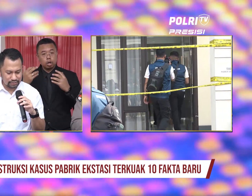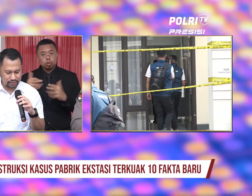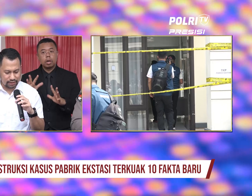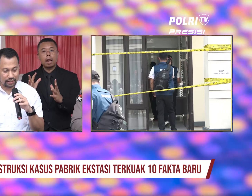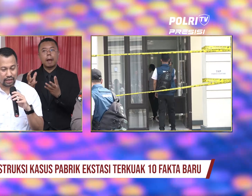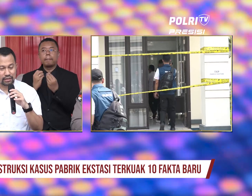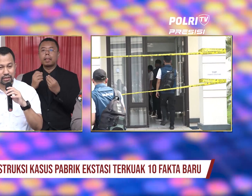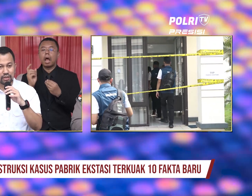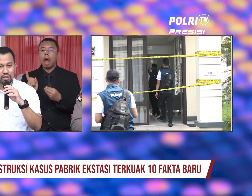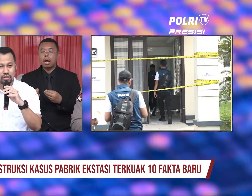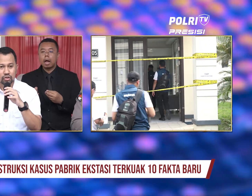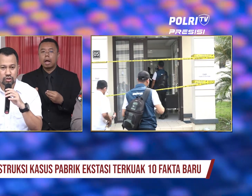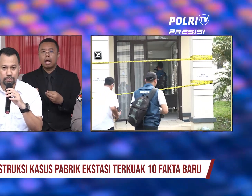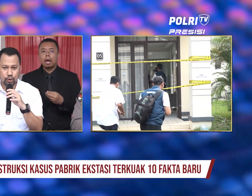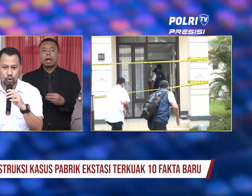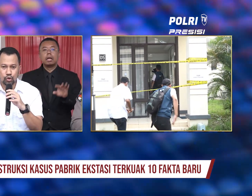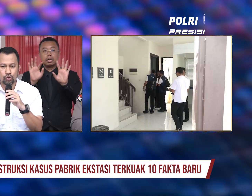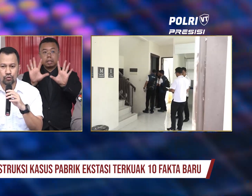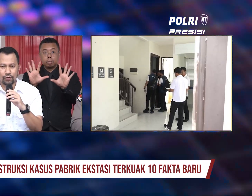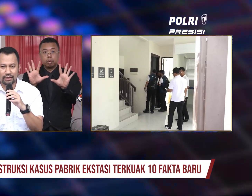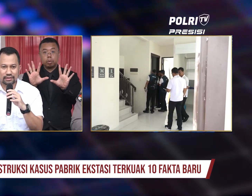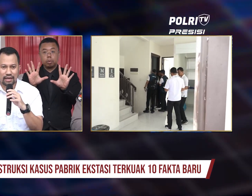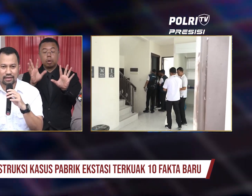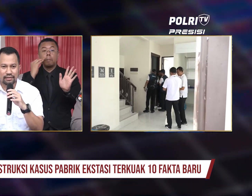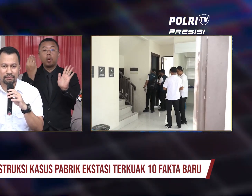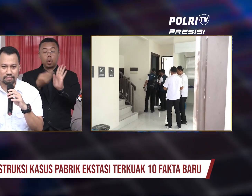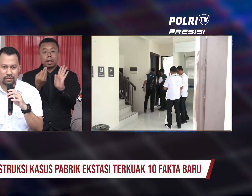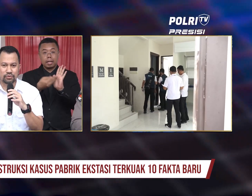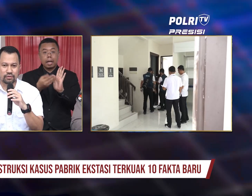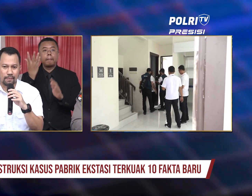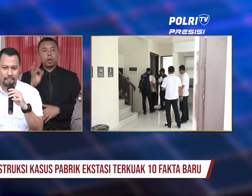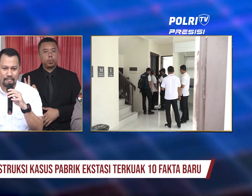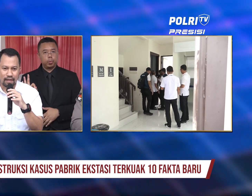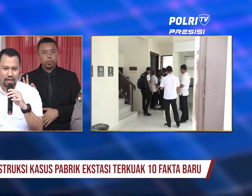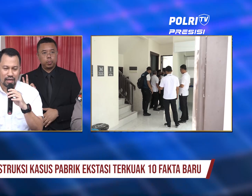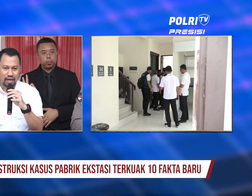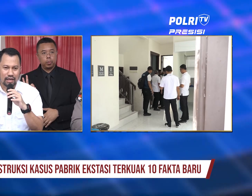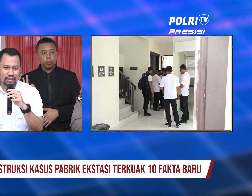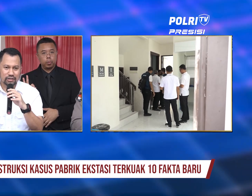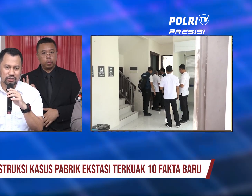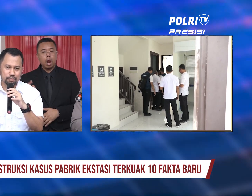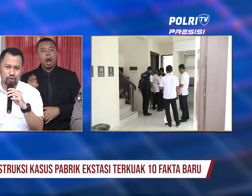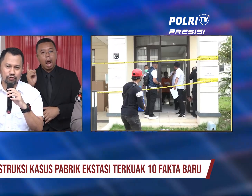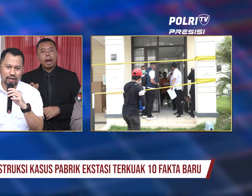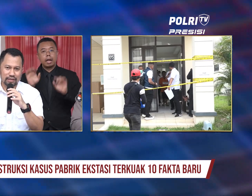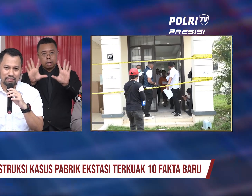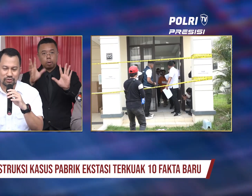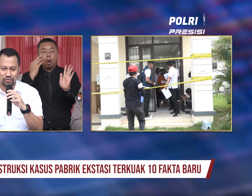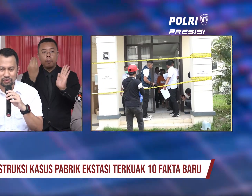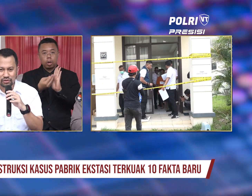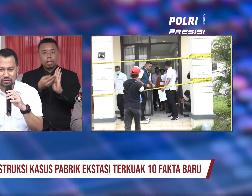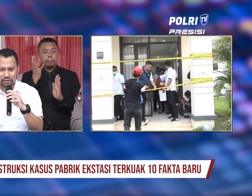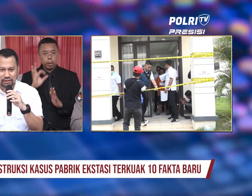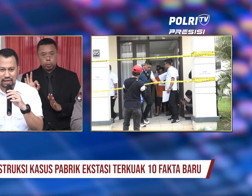menemukan setidaknya 10 fakta baru. Ada 10 fakta